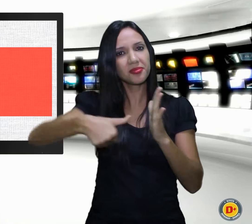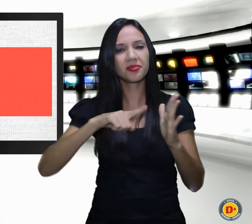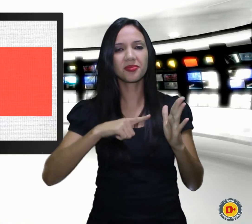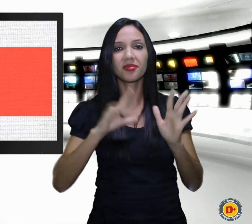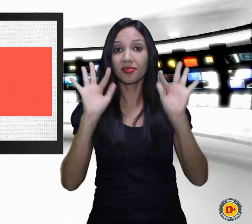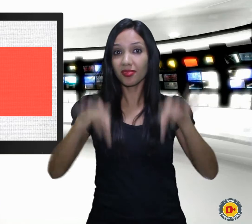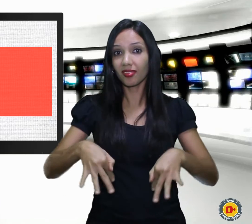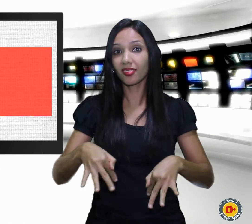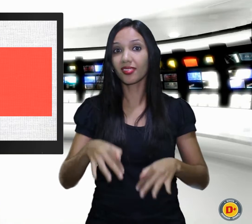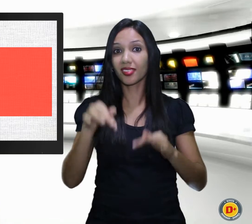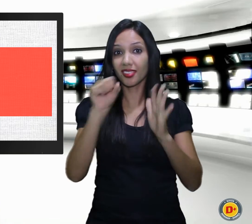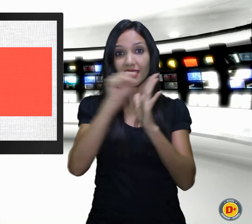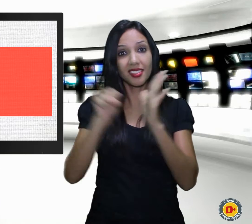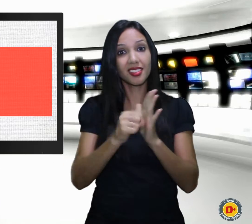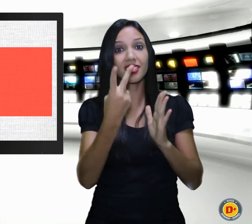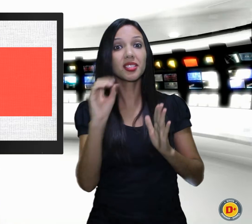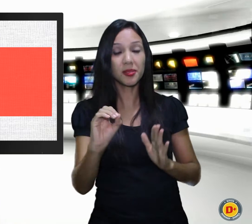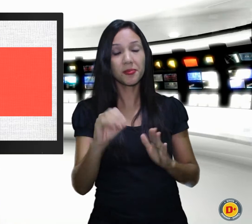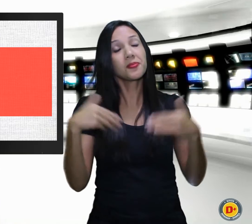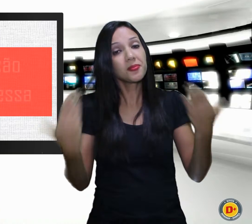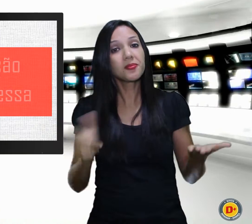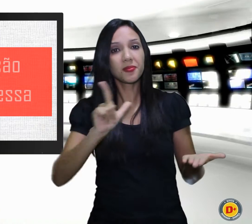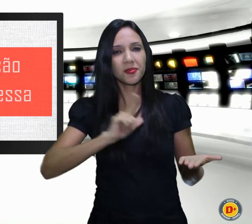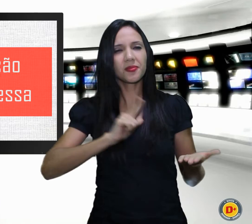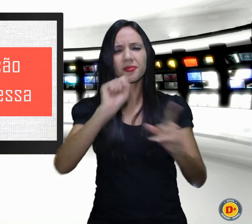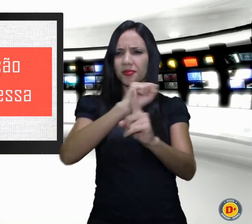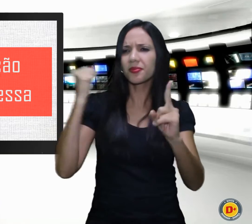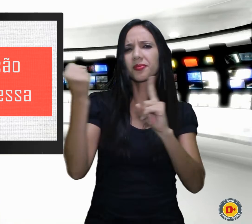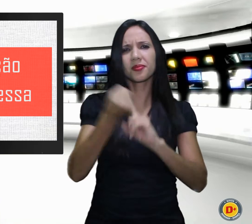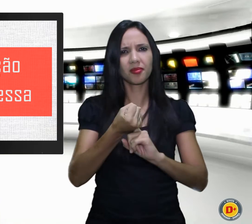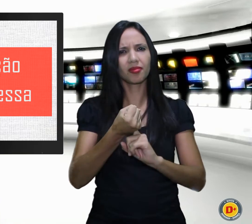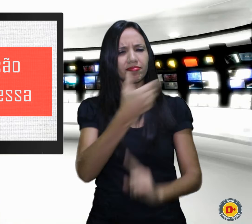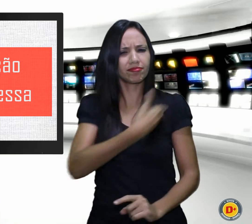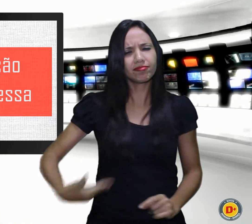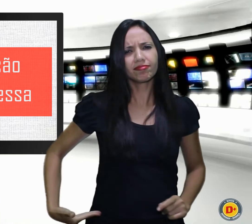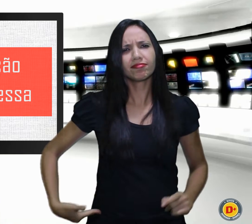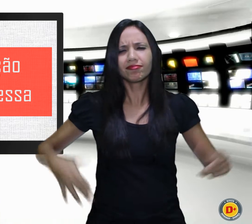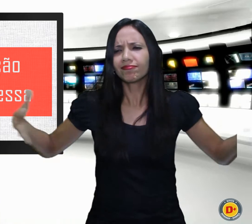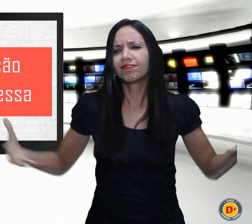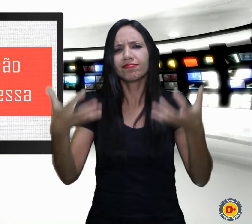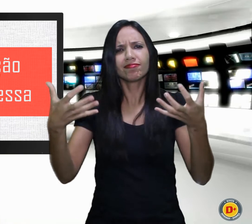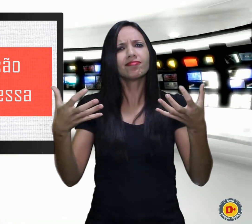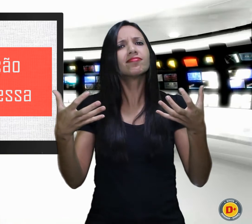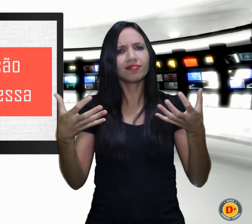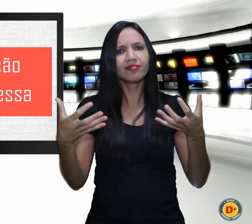XX. Talvez, com isso, a sociedade e o poder público dariam maior atenção às especificidades